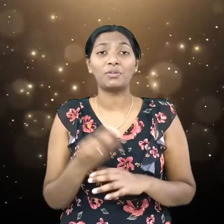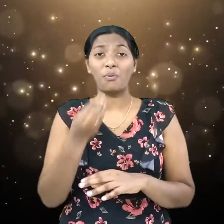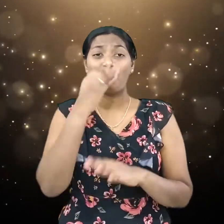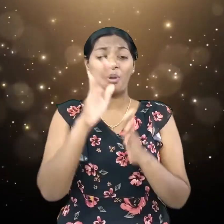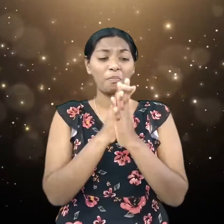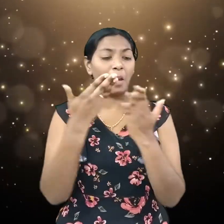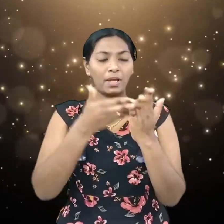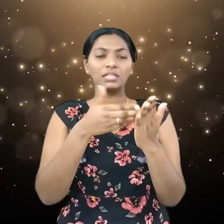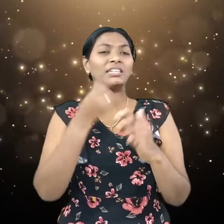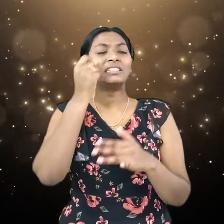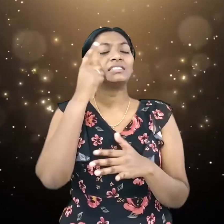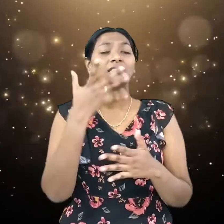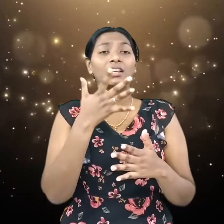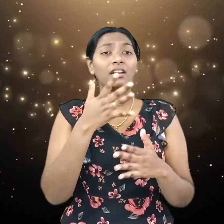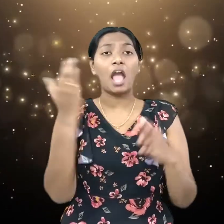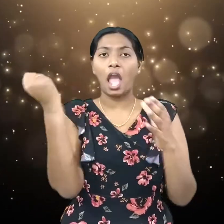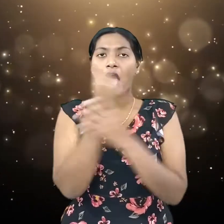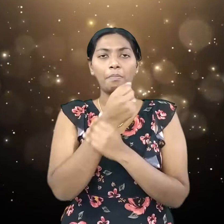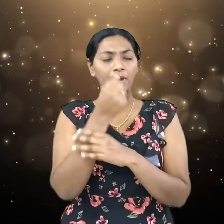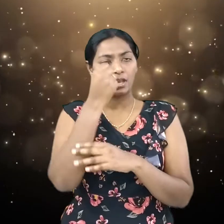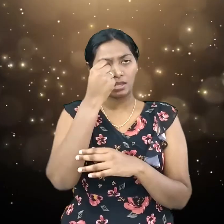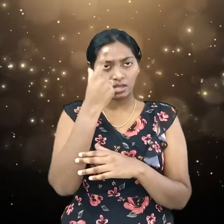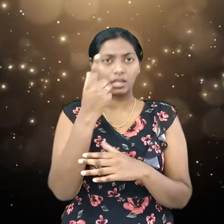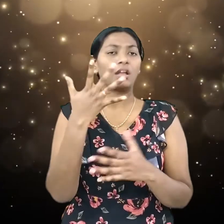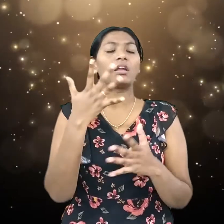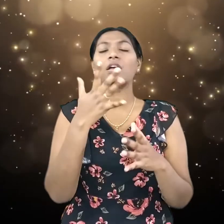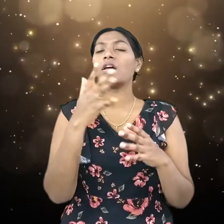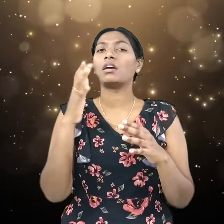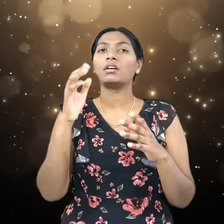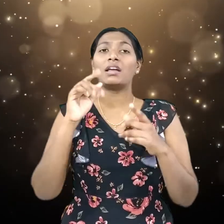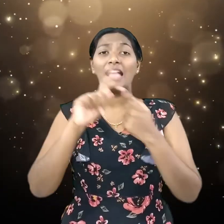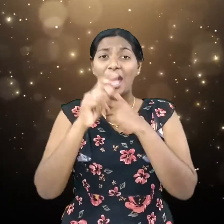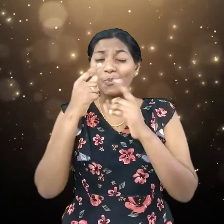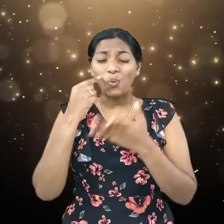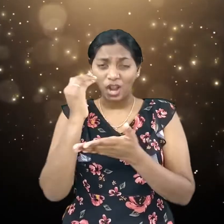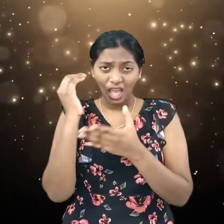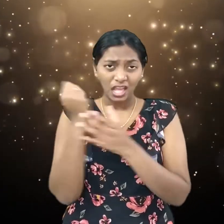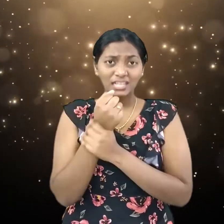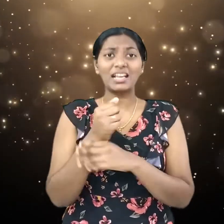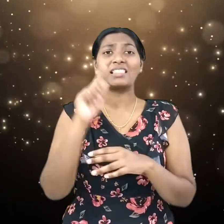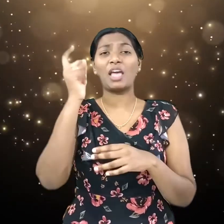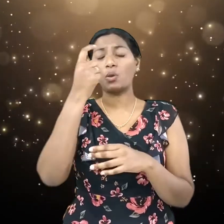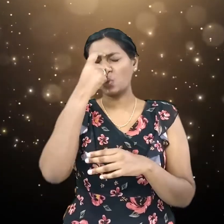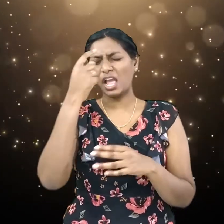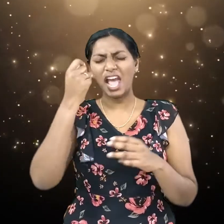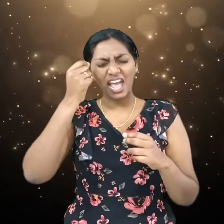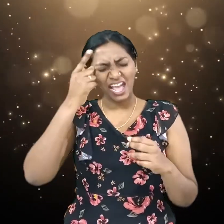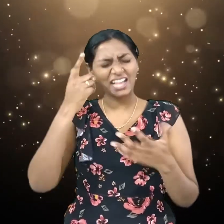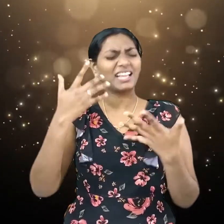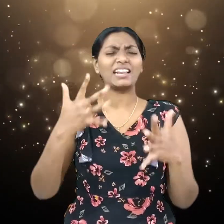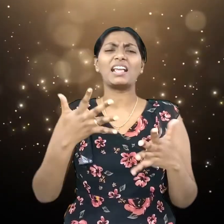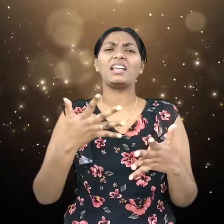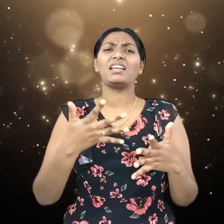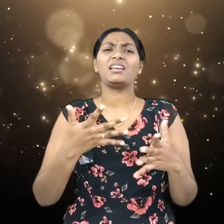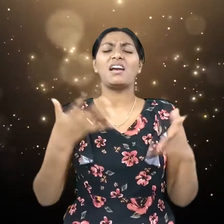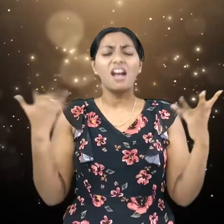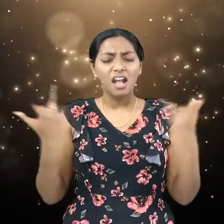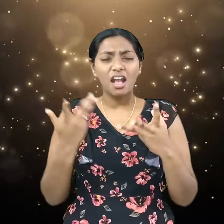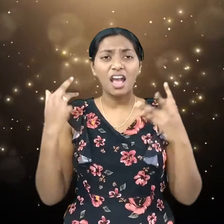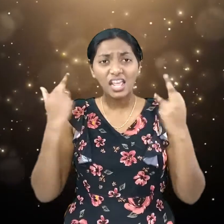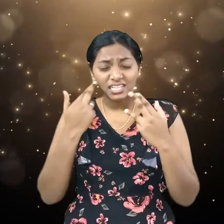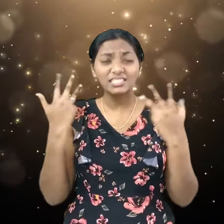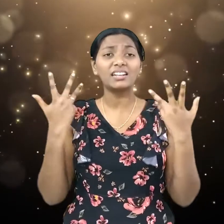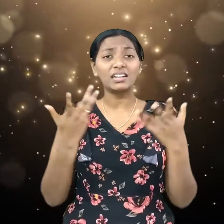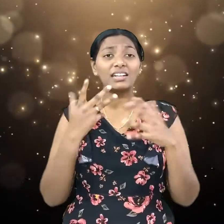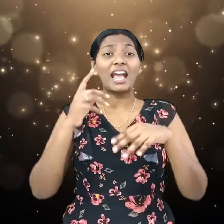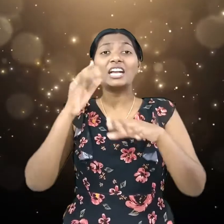आया, दाऊद को समझ में नहीं आया, किसी को समझ में नहीं आया। क्यों? क्योंकि चर्च का टाइम नहीं आया था। प्रेज द लॉर्ड,